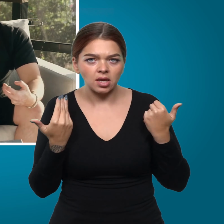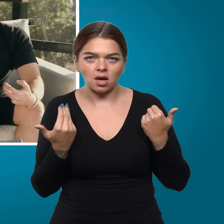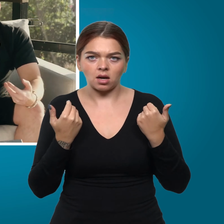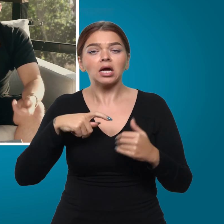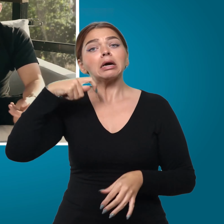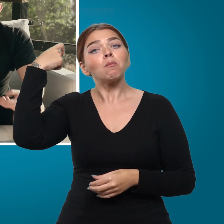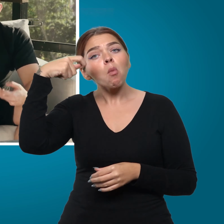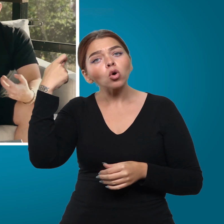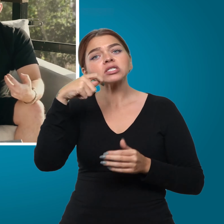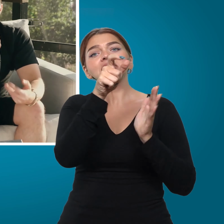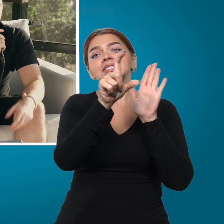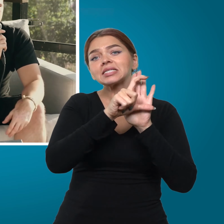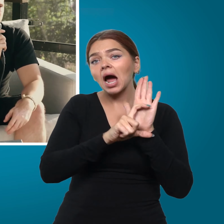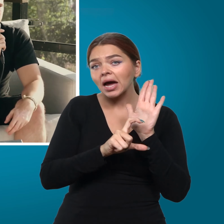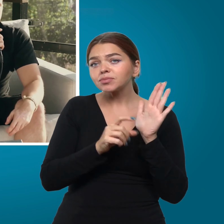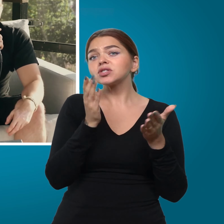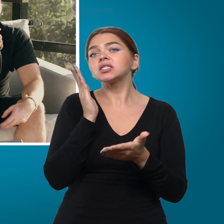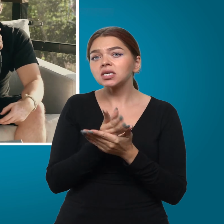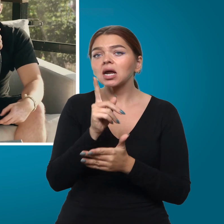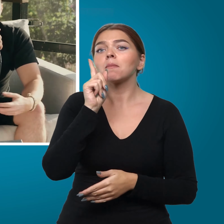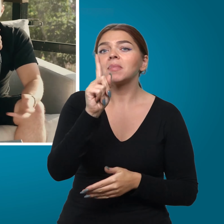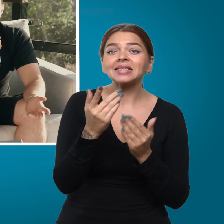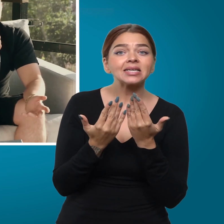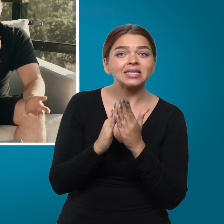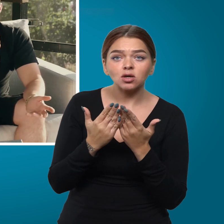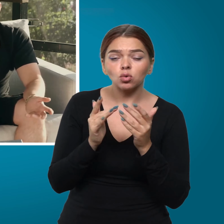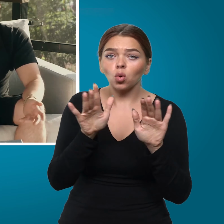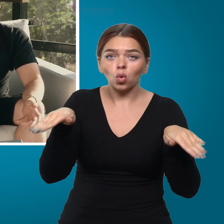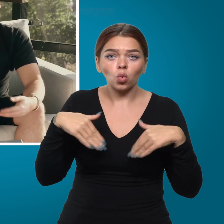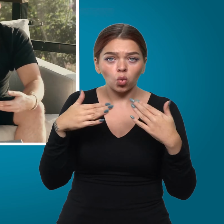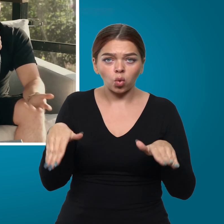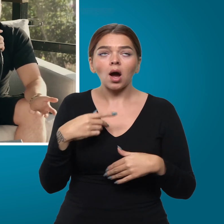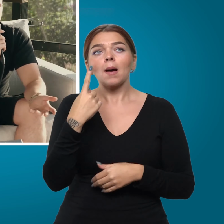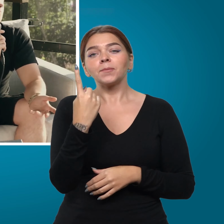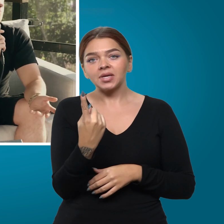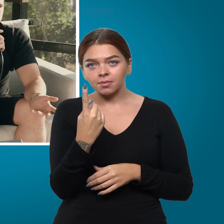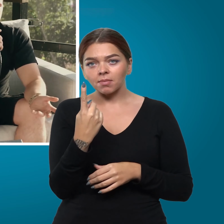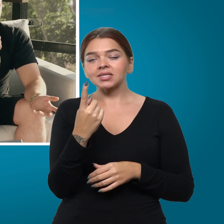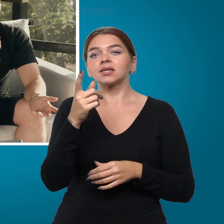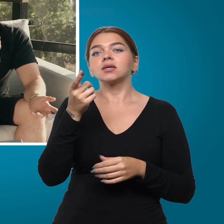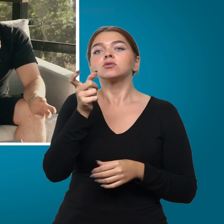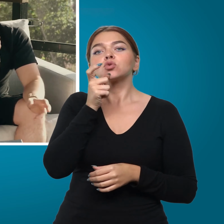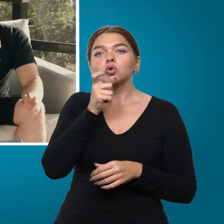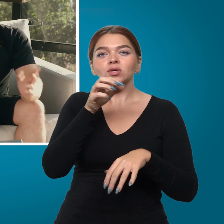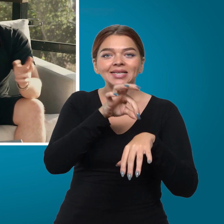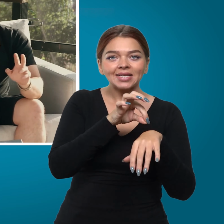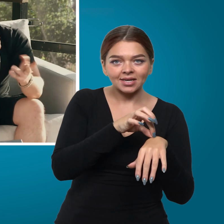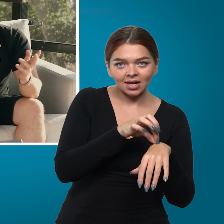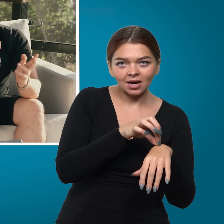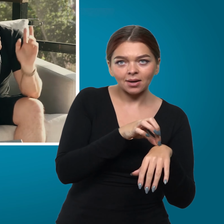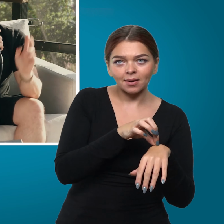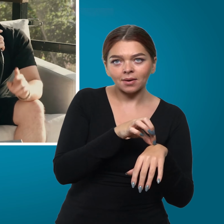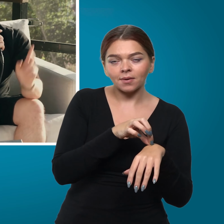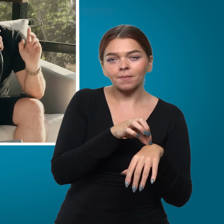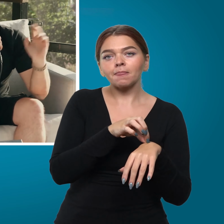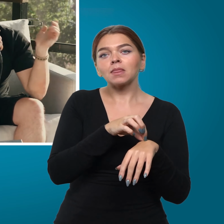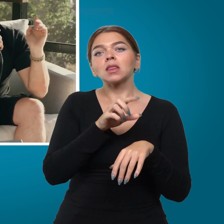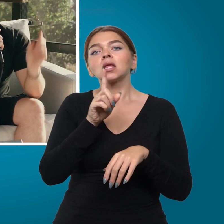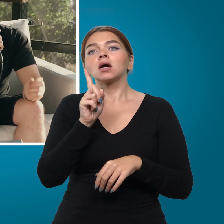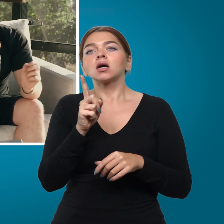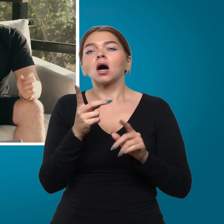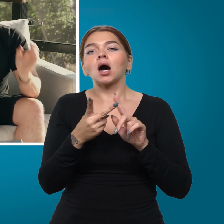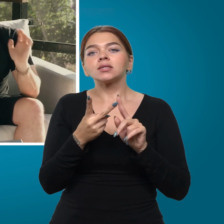kažkokios literatūros, ypatingai jaunimo literatūros, nieko nėra, viskas, kas yra, yra moksliniai straipsniai. Ir yra ten du diabeto tipai. Yra